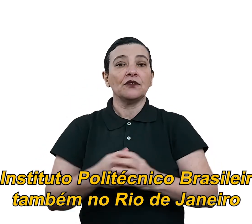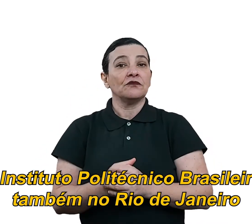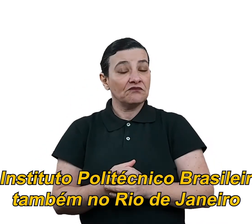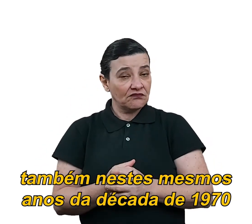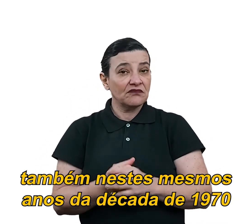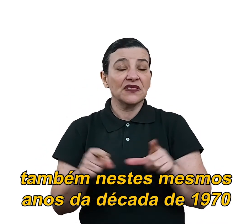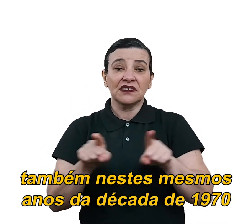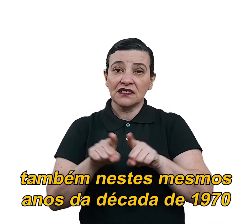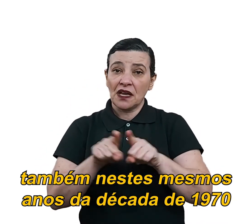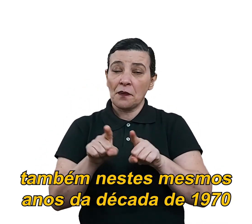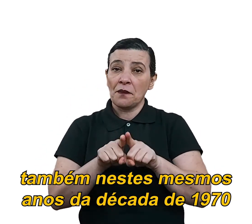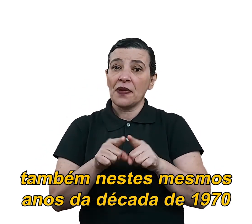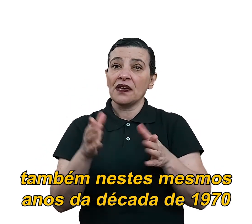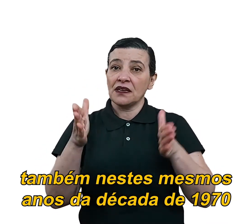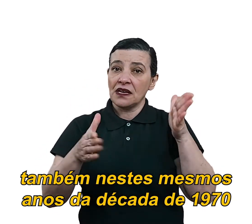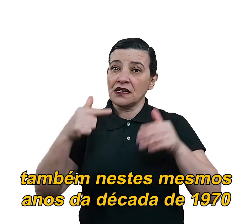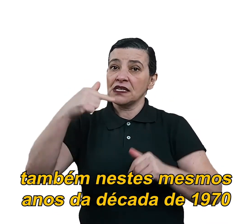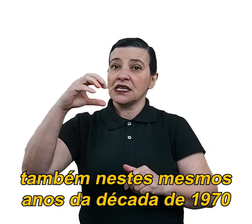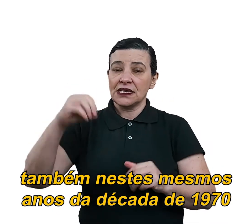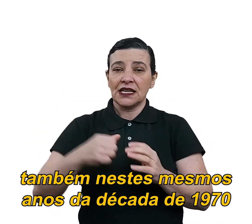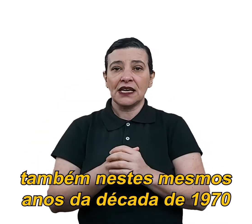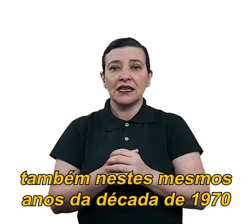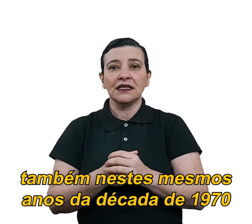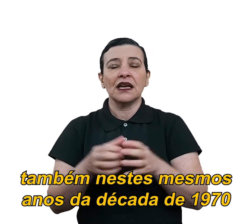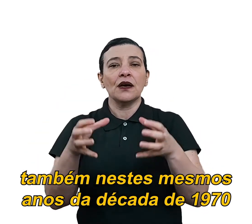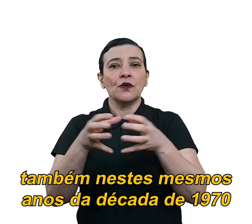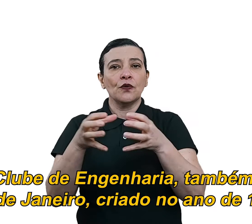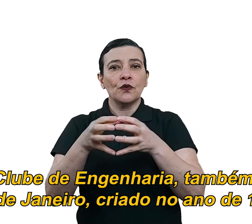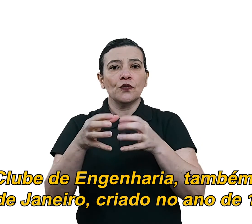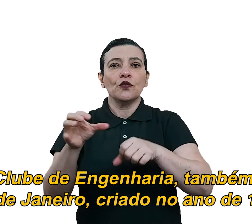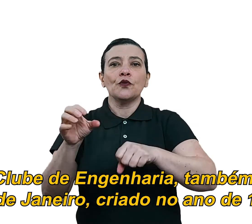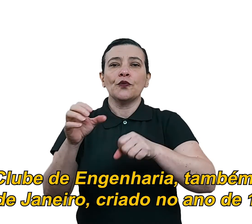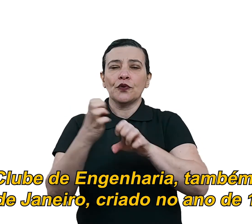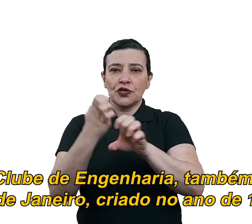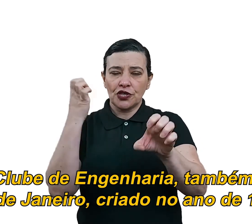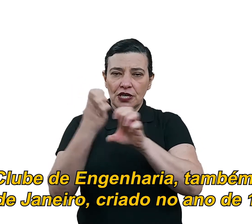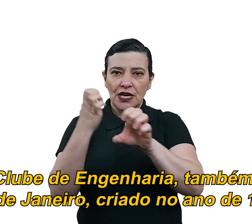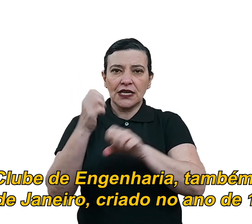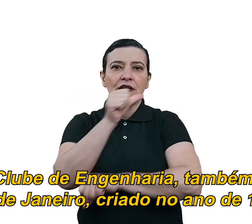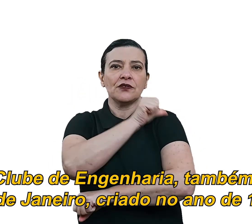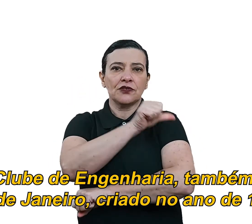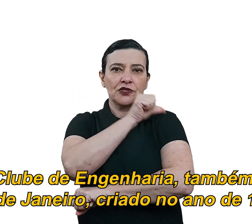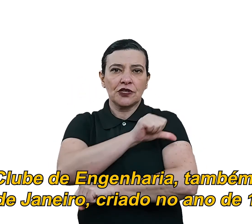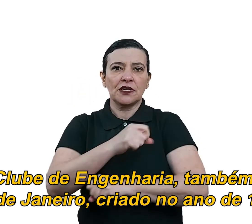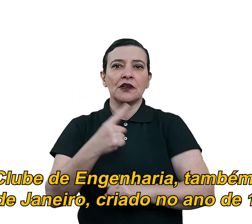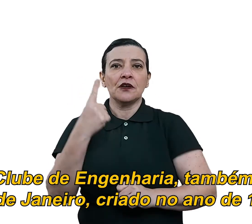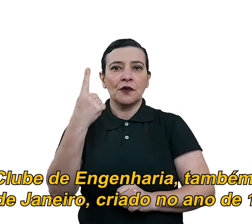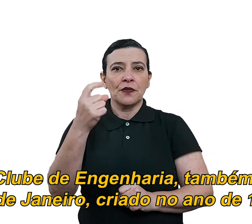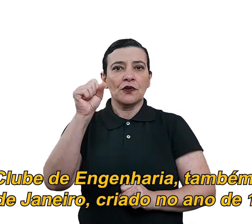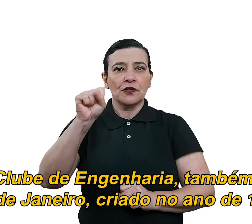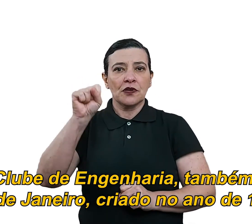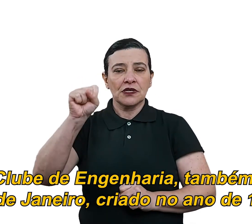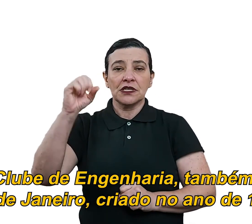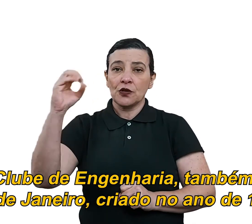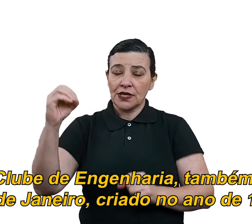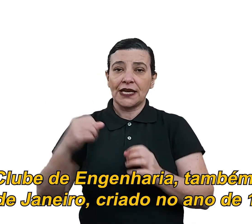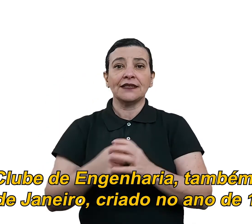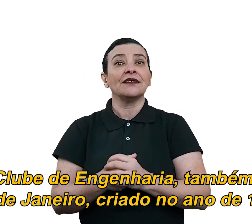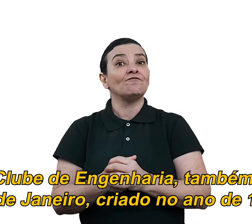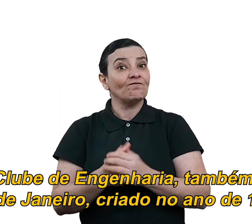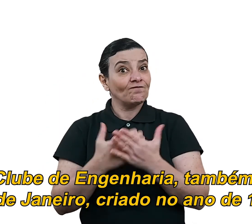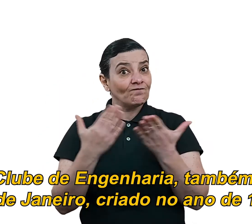Rio de Janeiro, também nesses mesmos anos da década de 70. O Clube de Engenharia, também do Rio de Janeiro, criado no ano